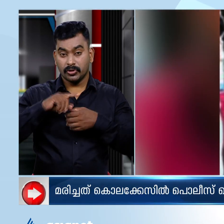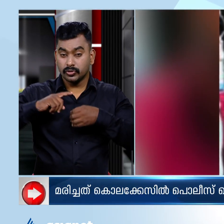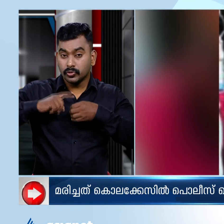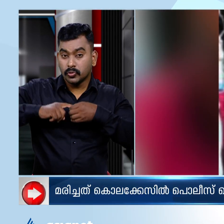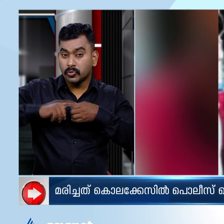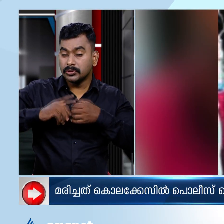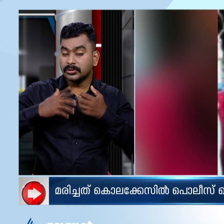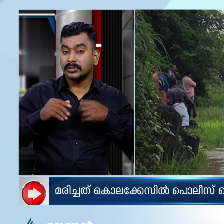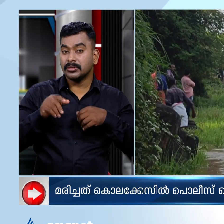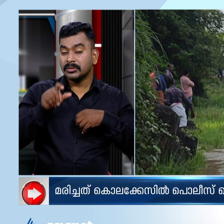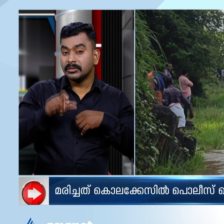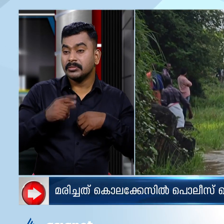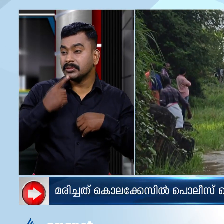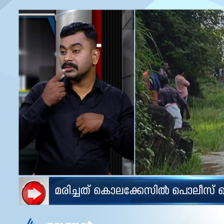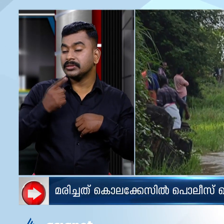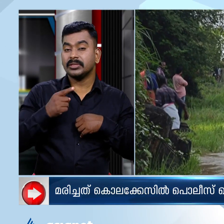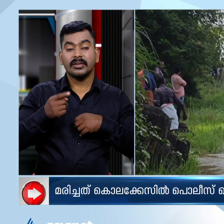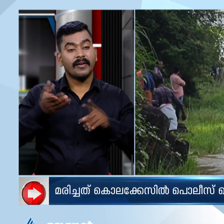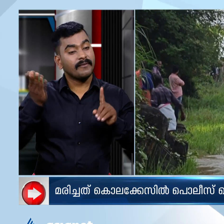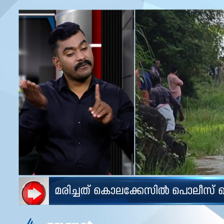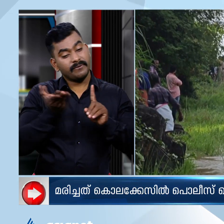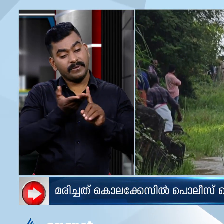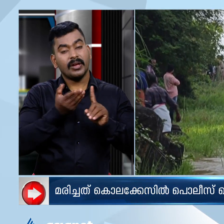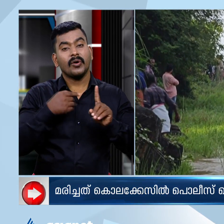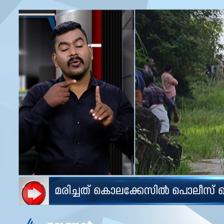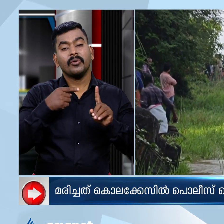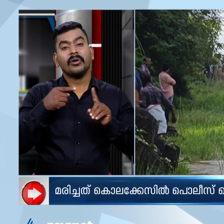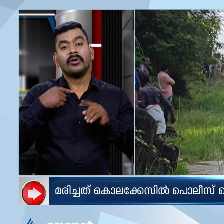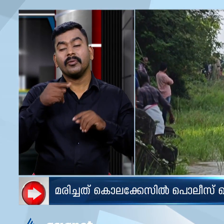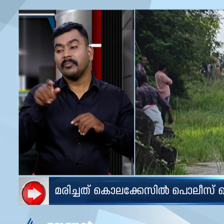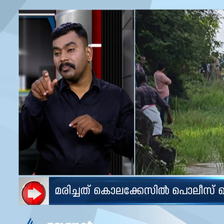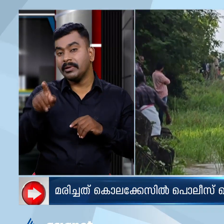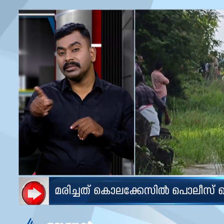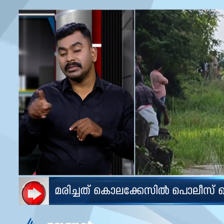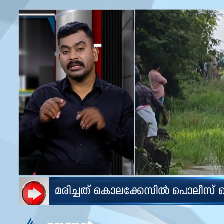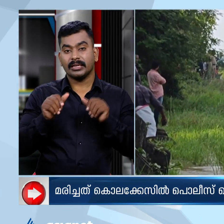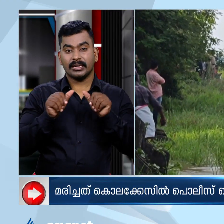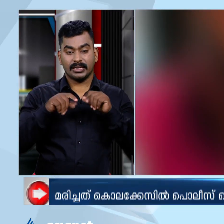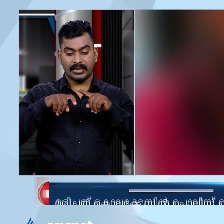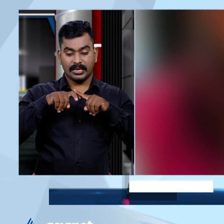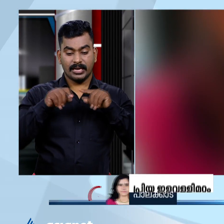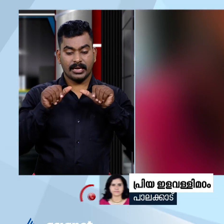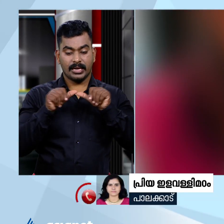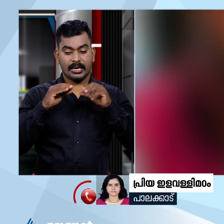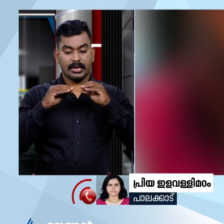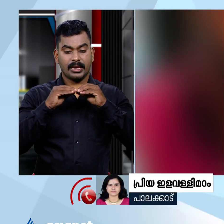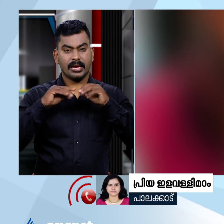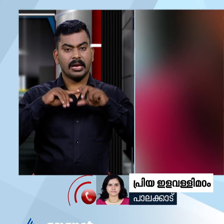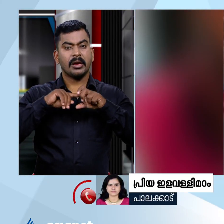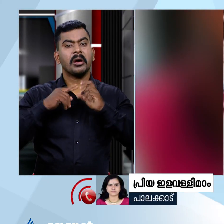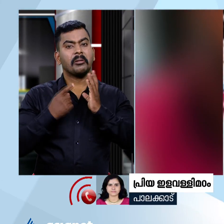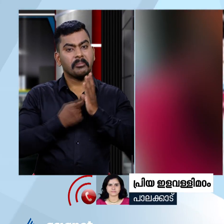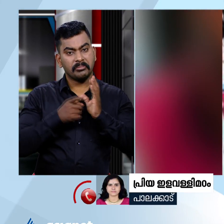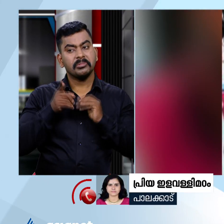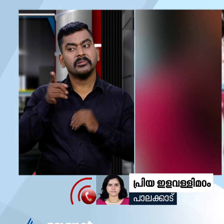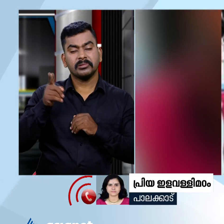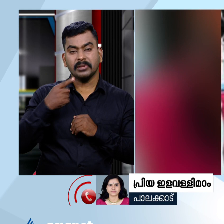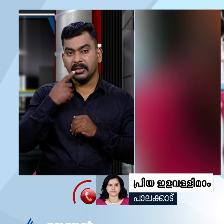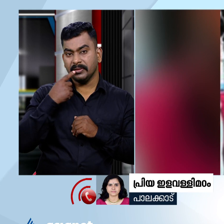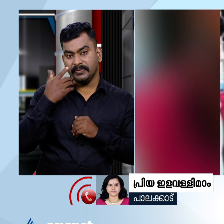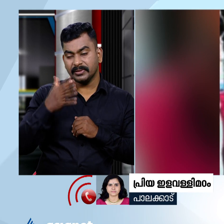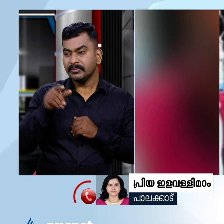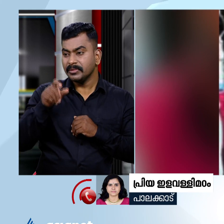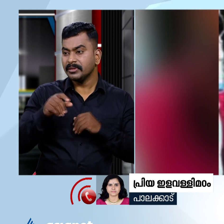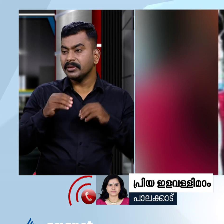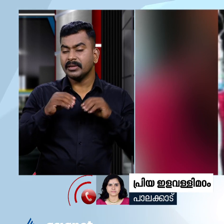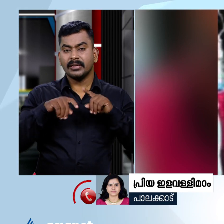അപ്പോഴാണ് അൻസാറിനെ വെട്ടിയത് തങ്ങൾക്കൊപ്പം ഉണ്ടായിരുന്ന മറ്റൊരു സുഹൃത്ത് കബീറാണെന്ന് ഇയാൾ മൊഴി നൽകിയത്. ഇതിനിടയിലാണ്